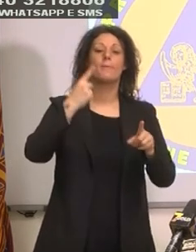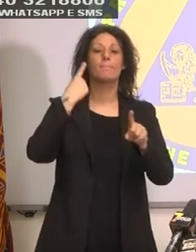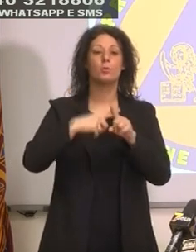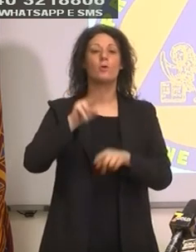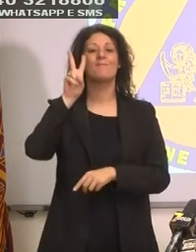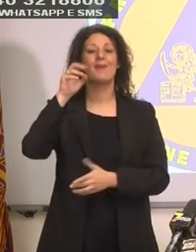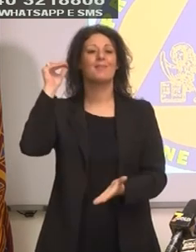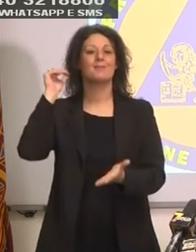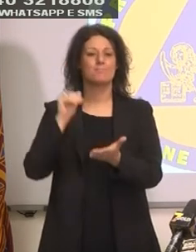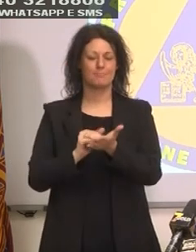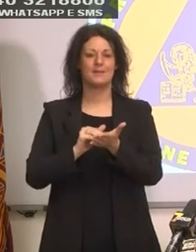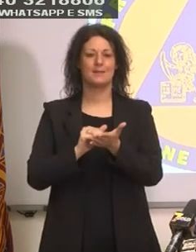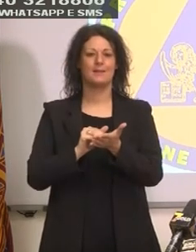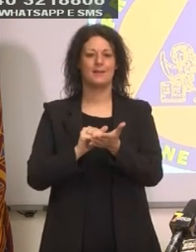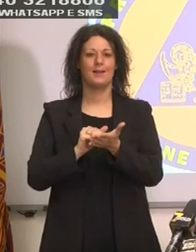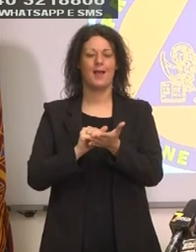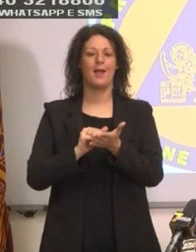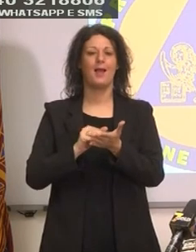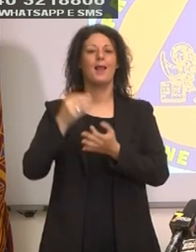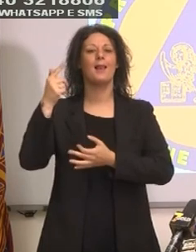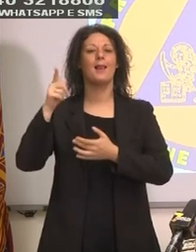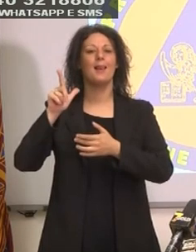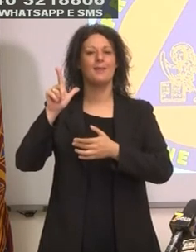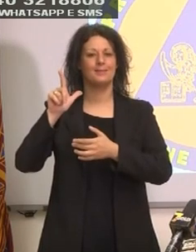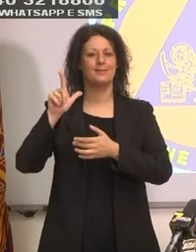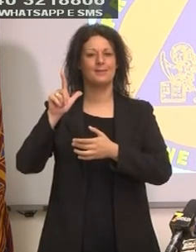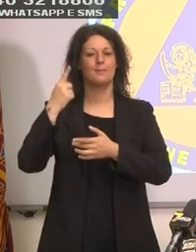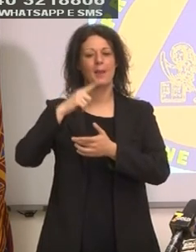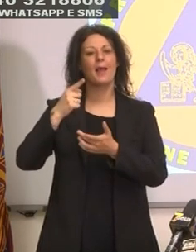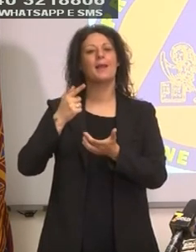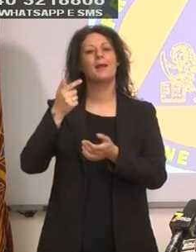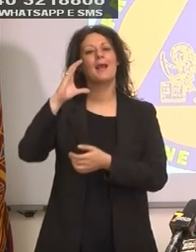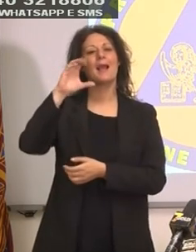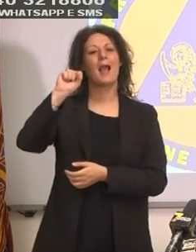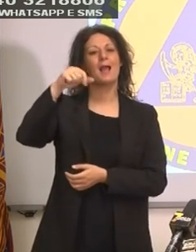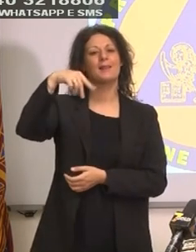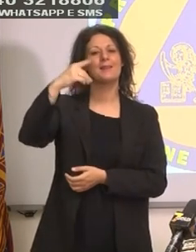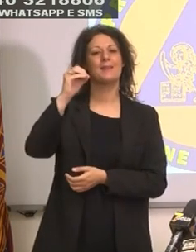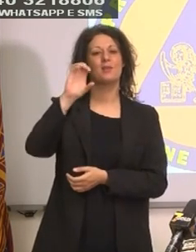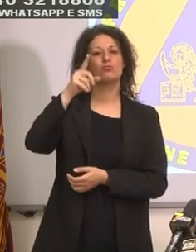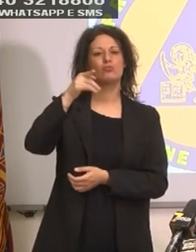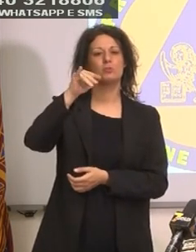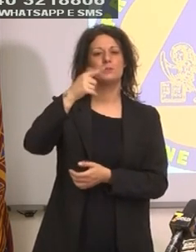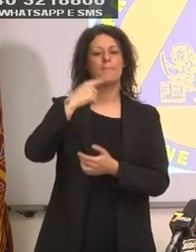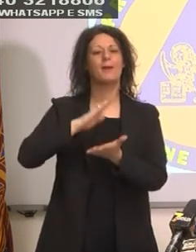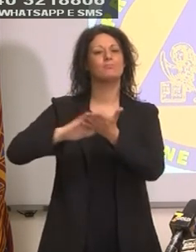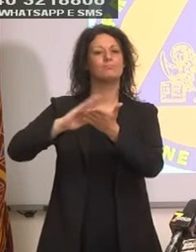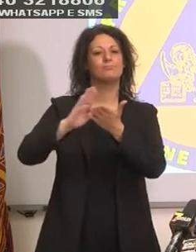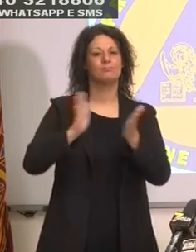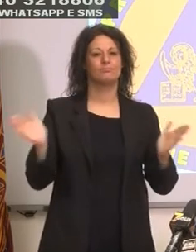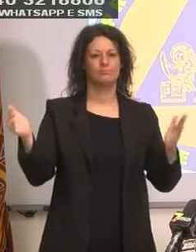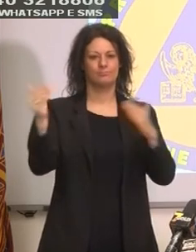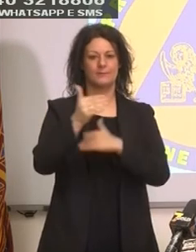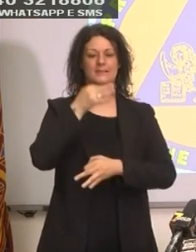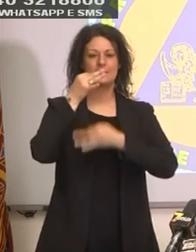candeggina per l'igienizzazione degli ambienti. Il tutto attraverso le province verrà distribuito nei plessi scolastici. Quindi 10.000